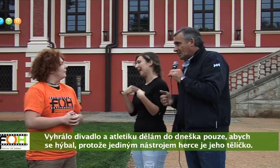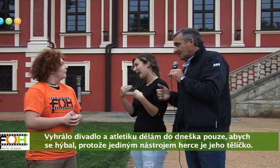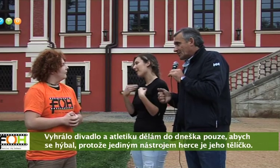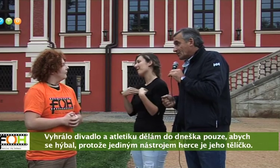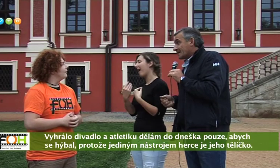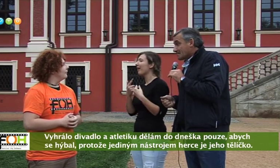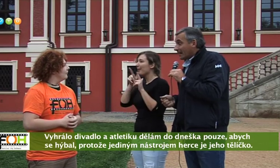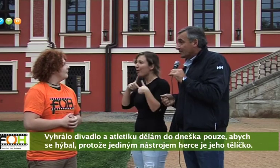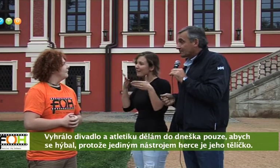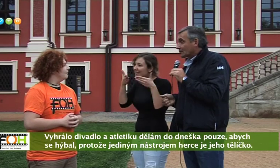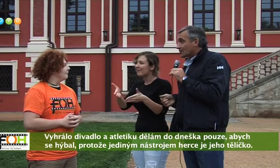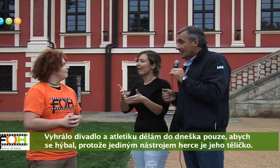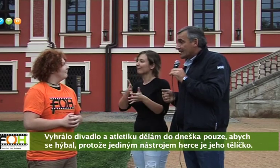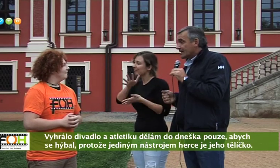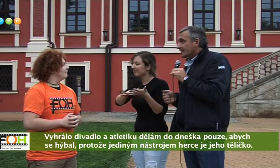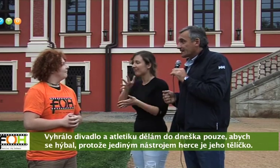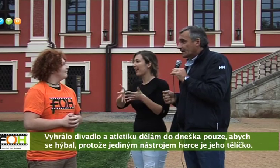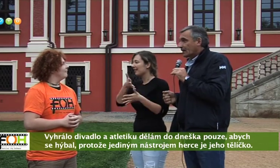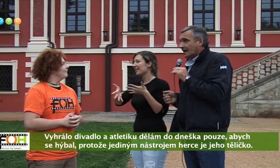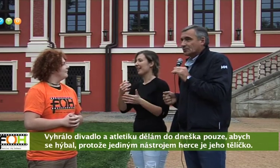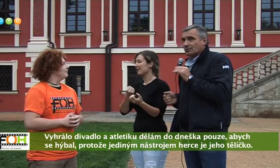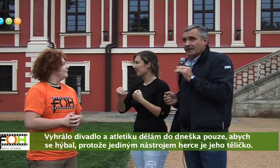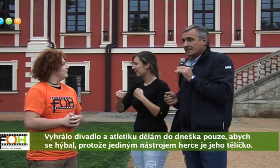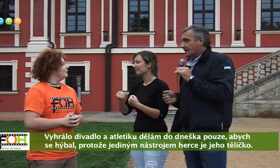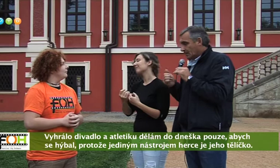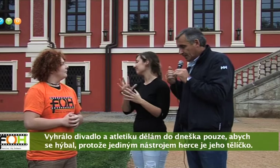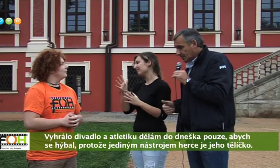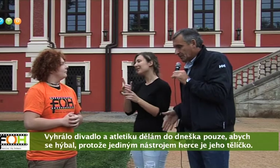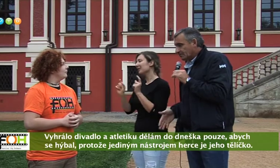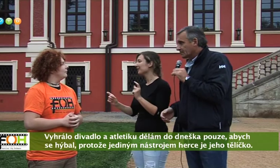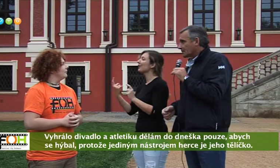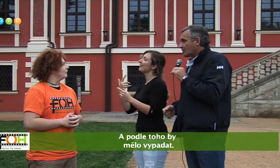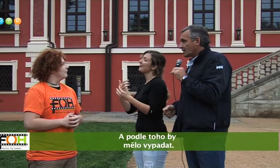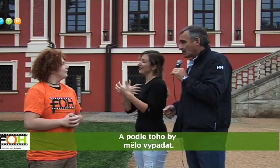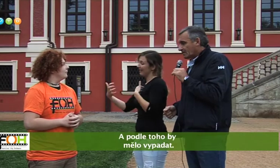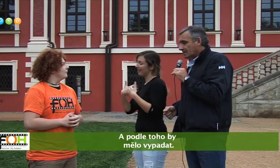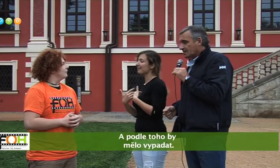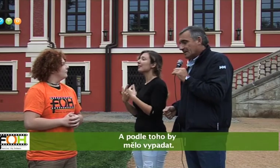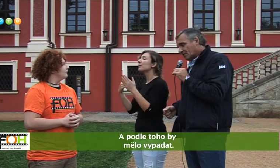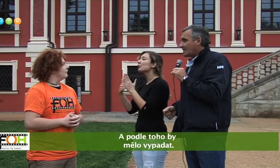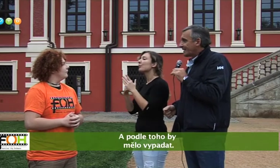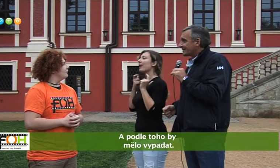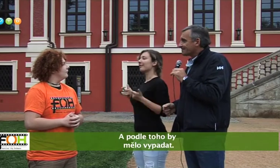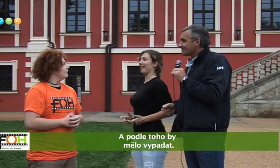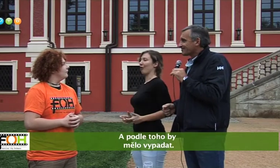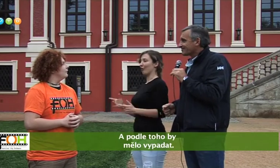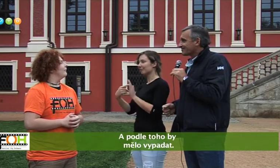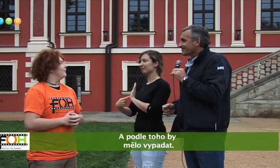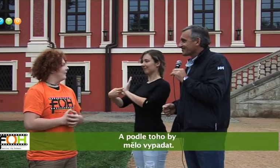z toho, aby se člověk hýbal, protože jediné tělo a nástroj herce je jeho tělíčko, takže podle toho by mělo vypadat.